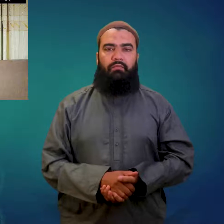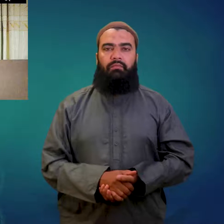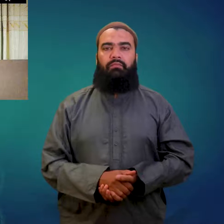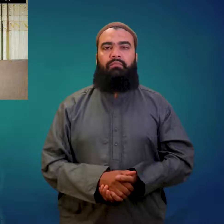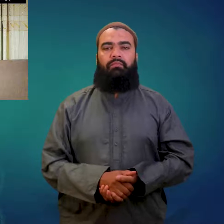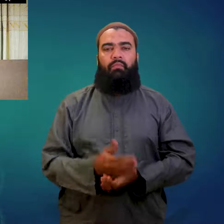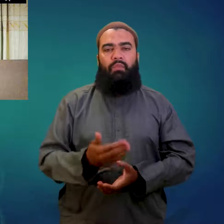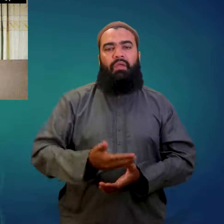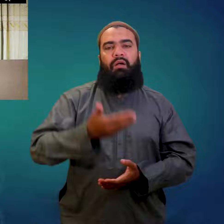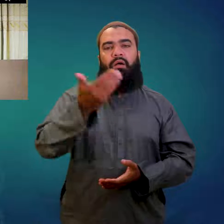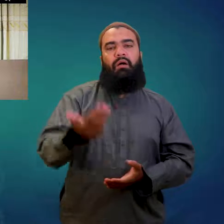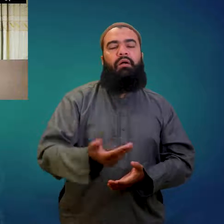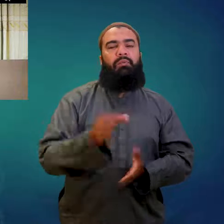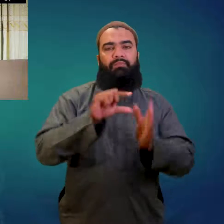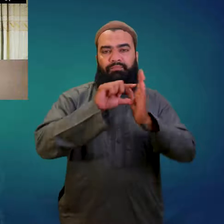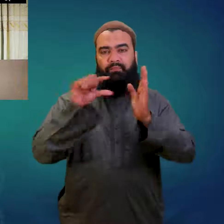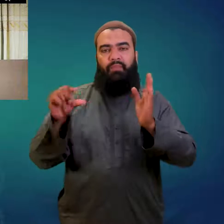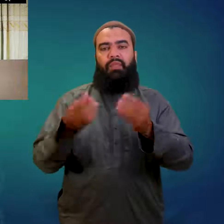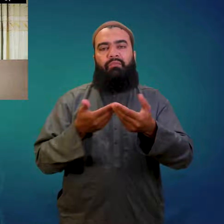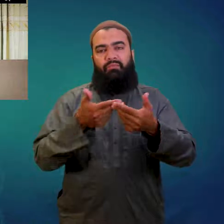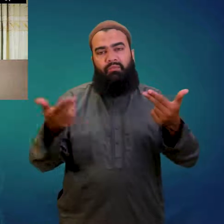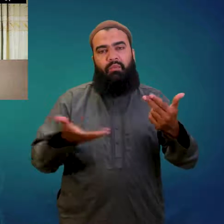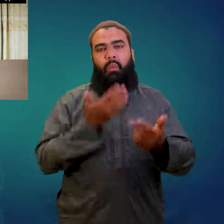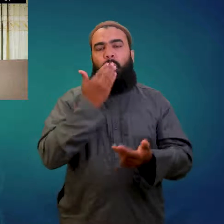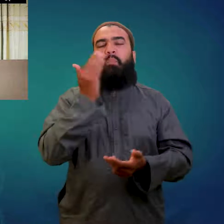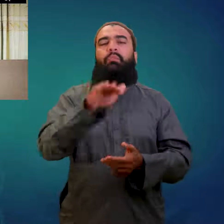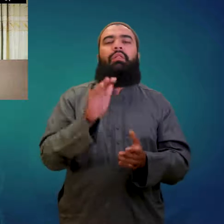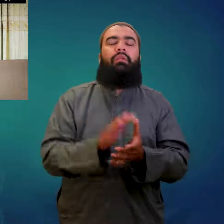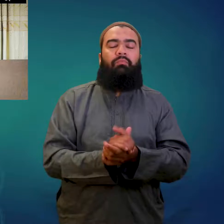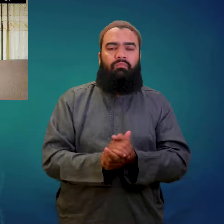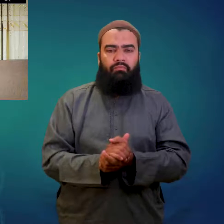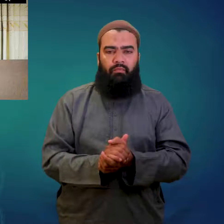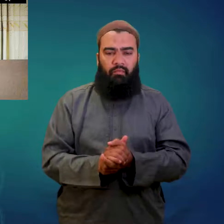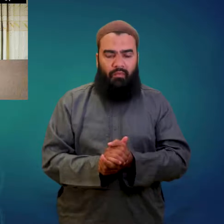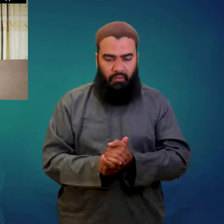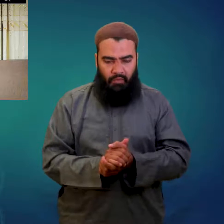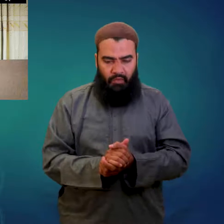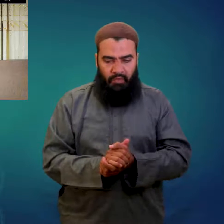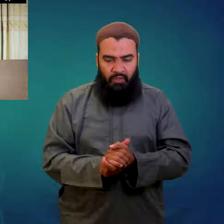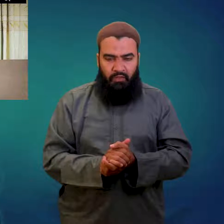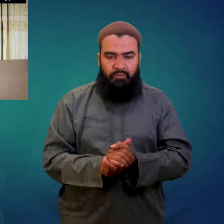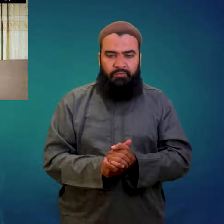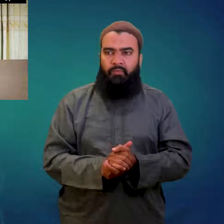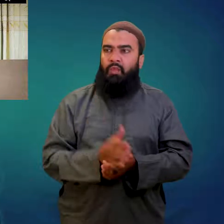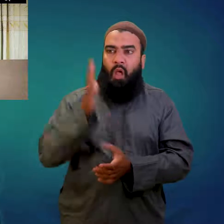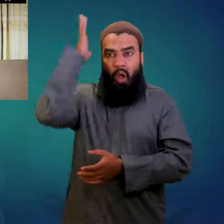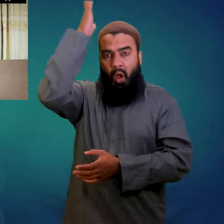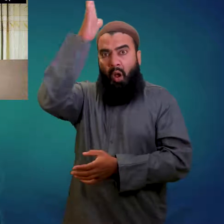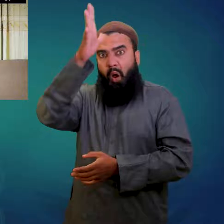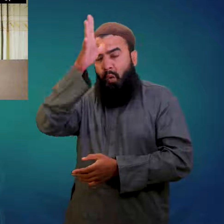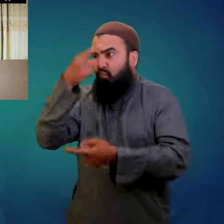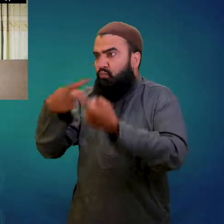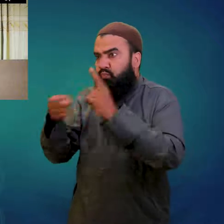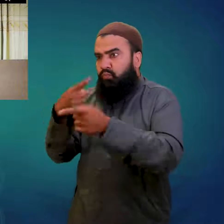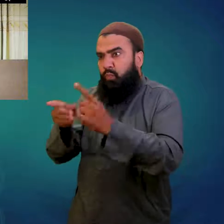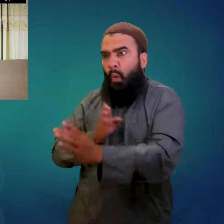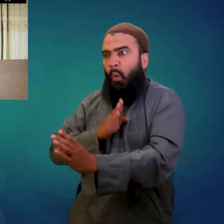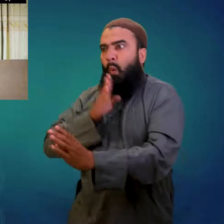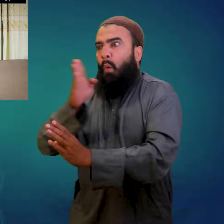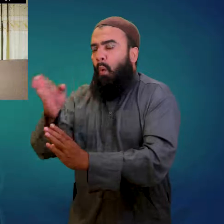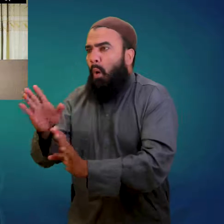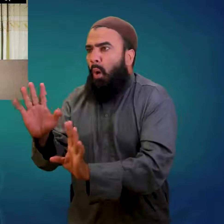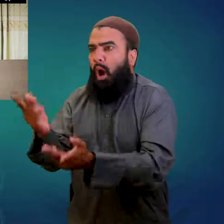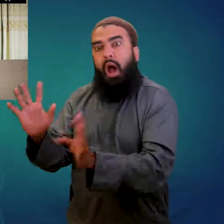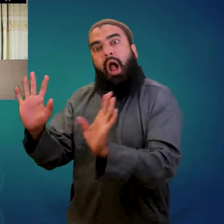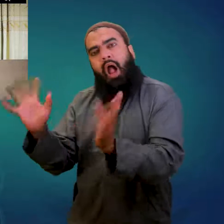آیت نمبر 7 مال فی کی تقسیم کی ہدایات ہیں۔ مال فی اسے کہا جاتا ہے جو کفار سے بغیر